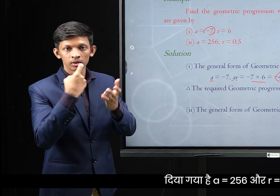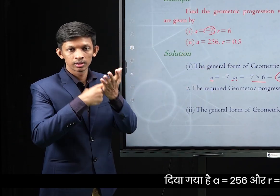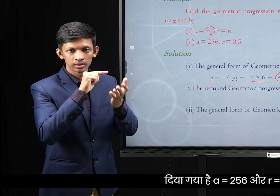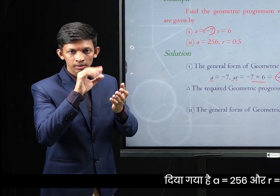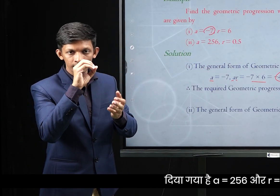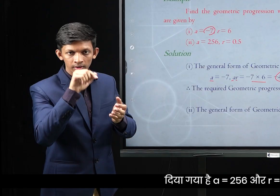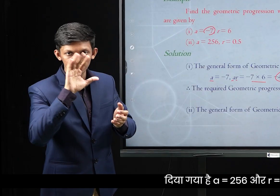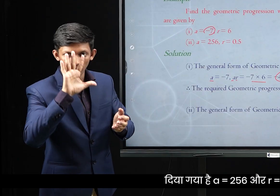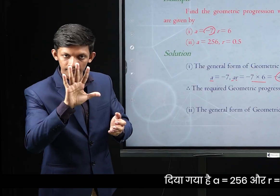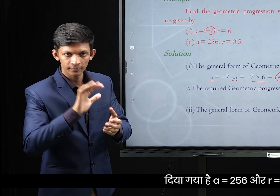0.5।